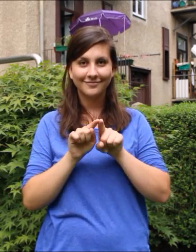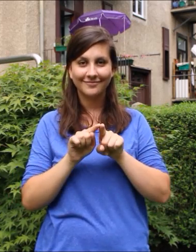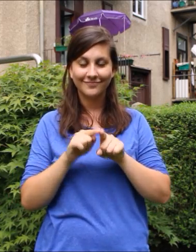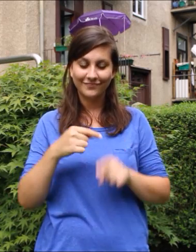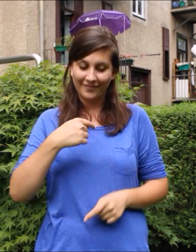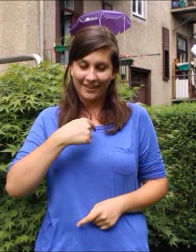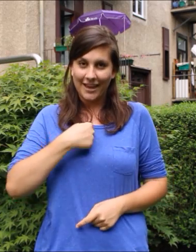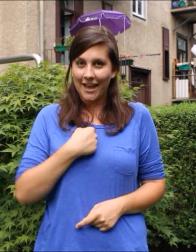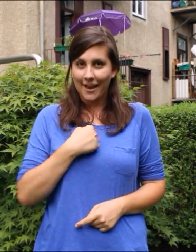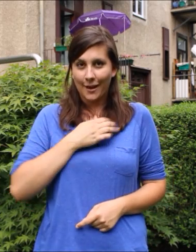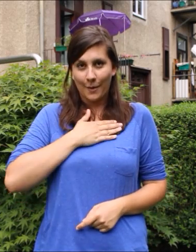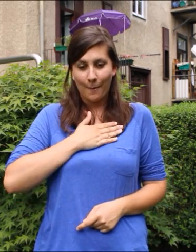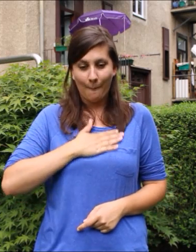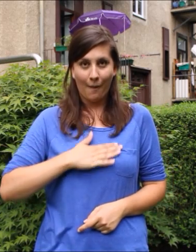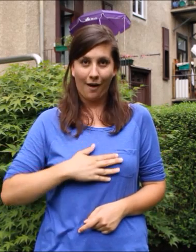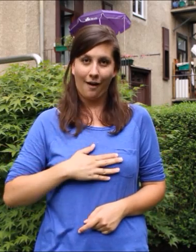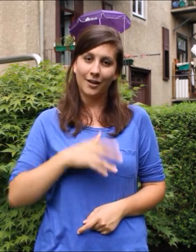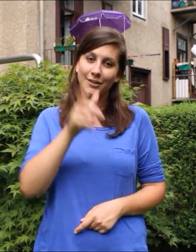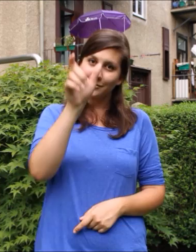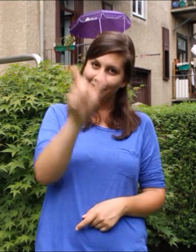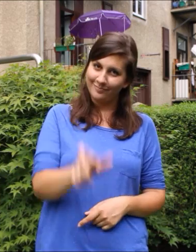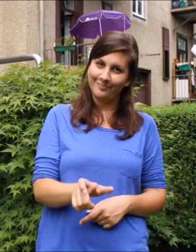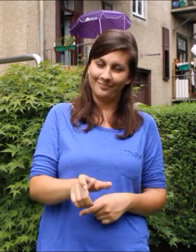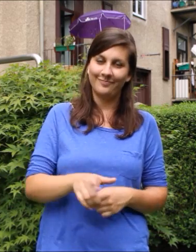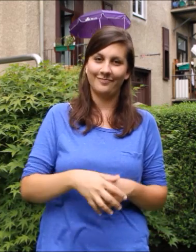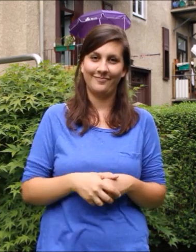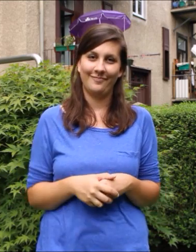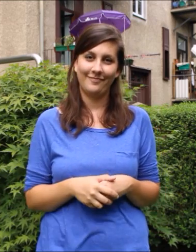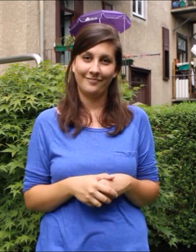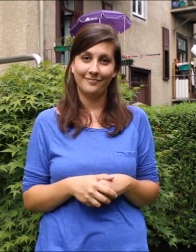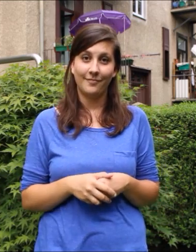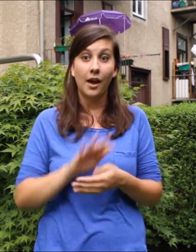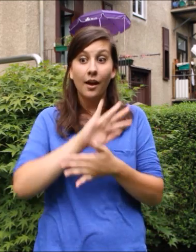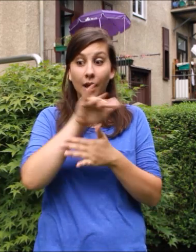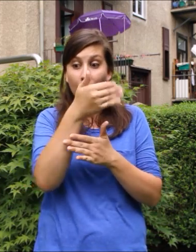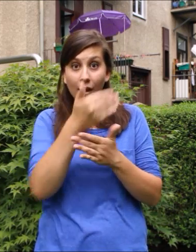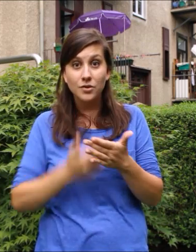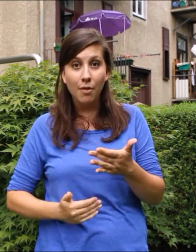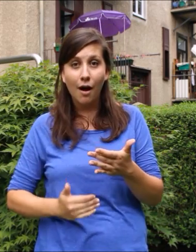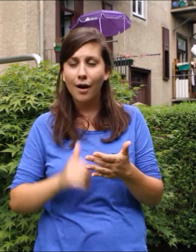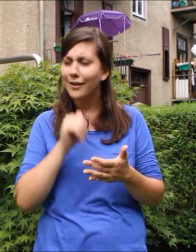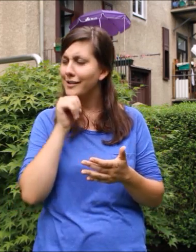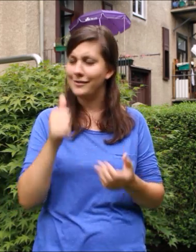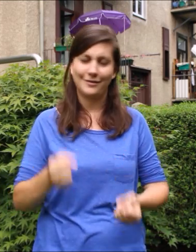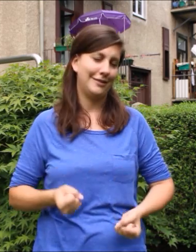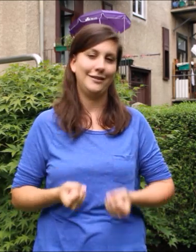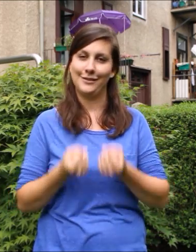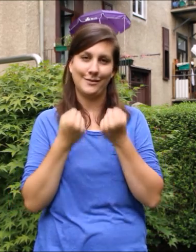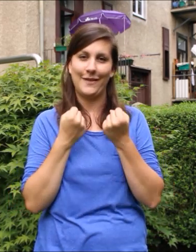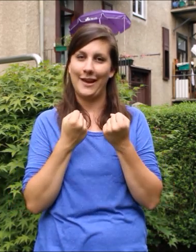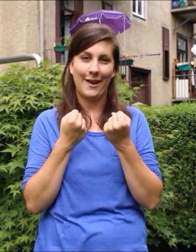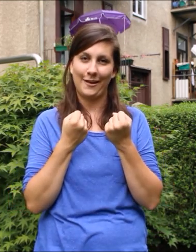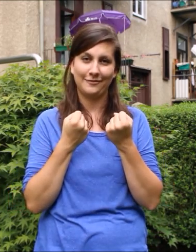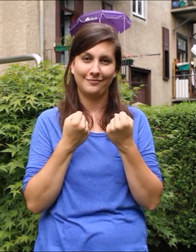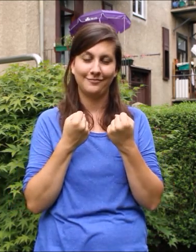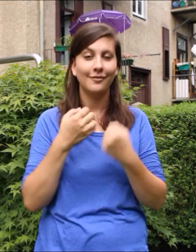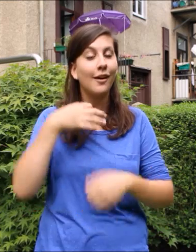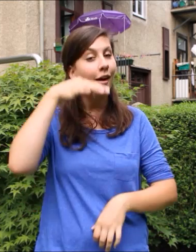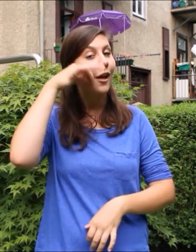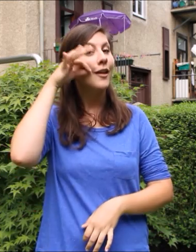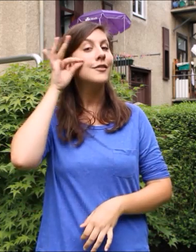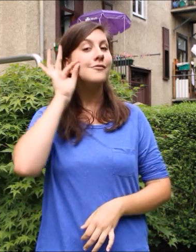Und das heißt, ich hab dich gern Die Gebärdensprache ist nicht schwer